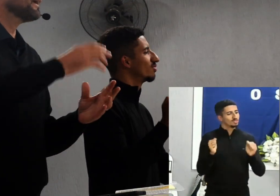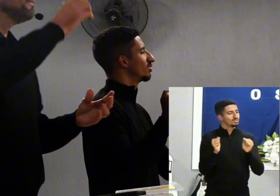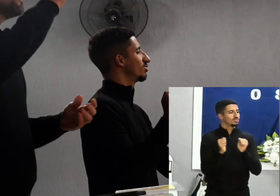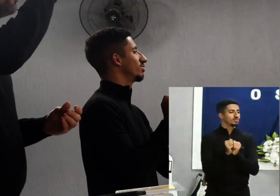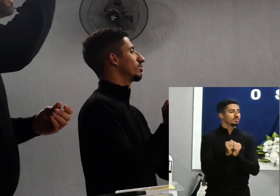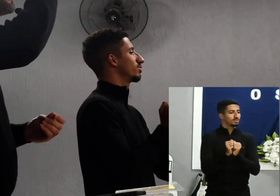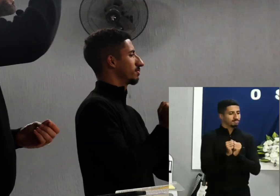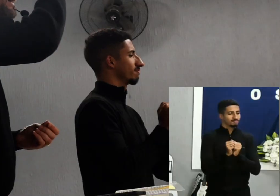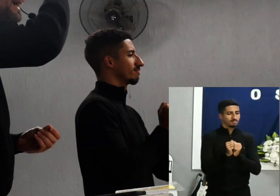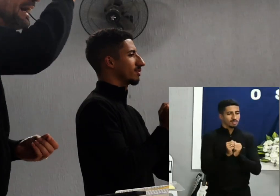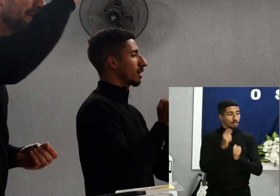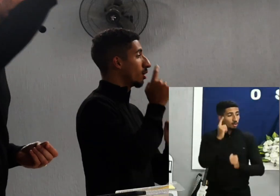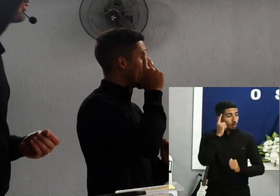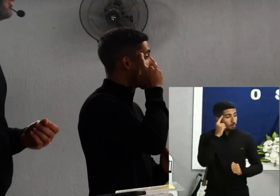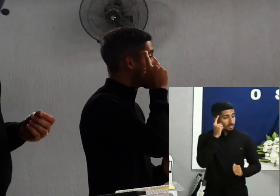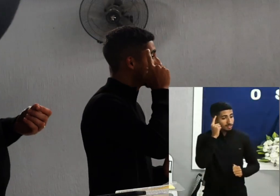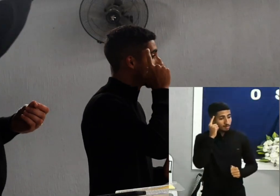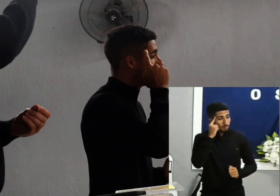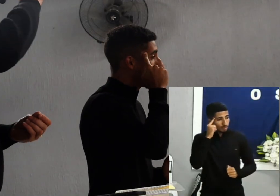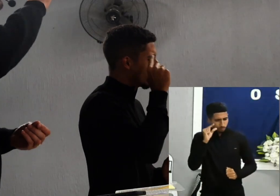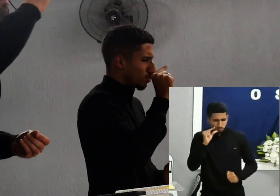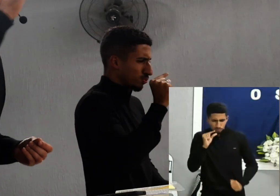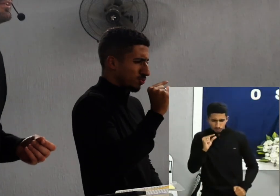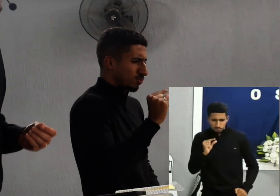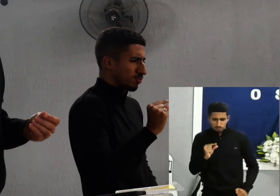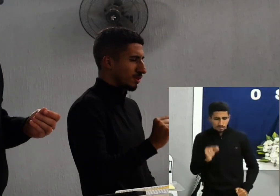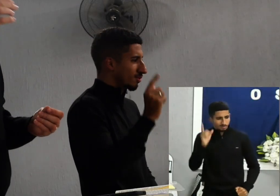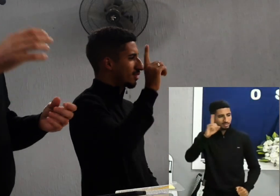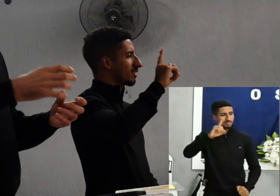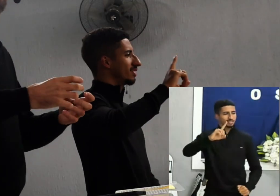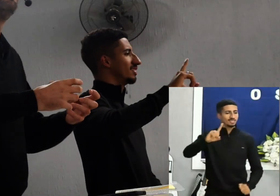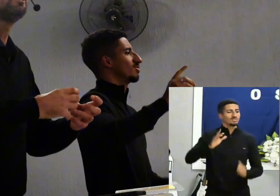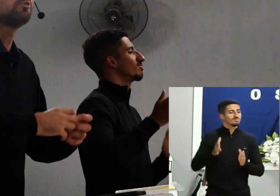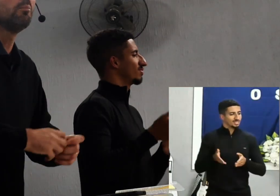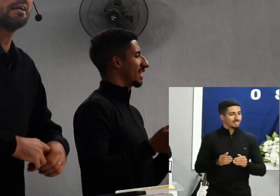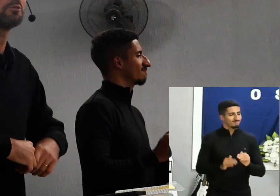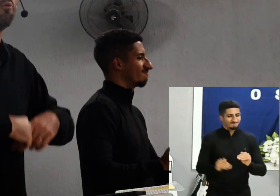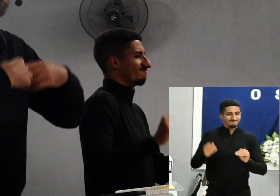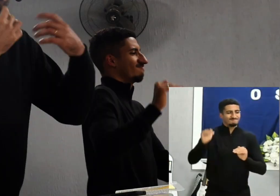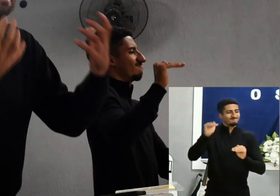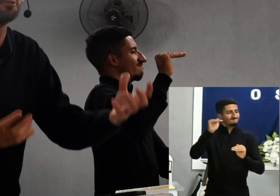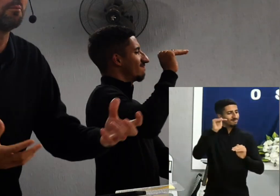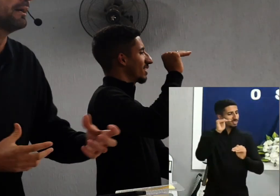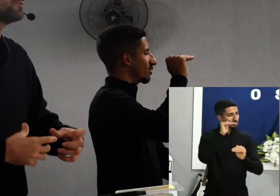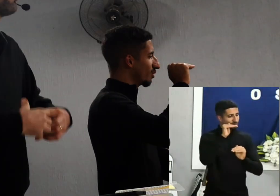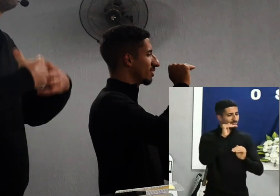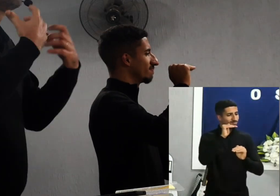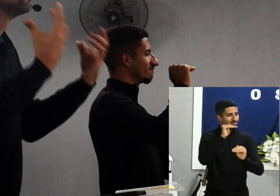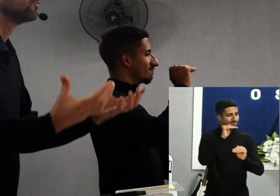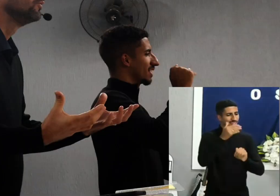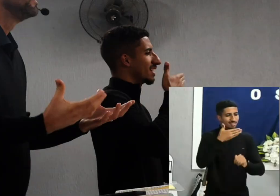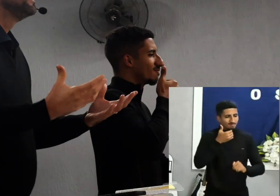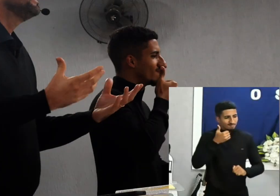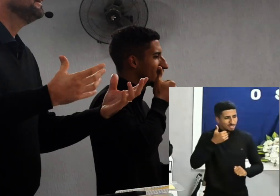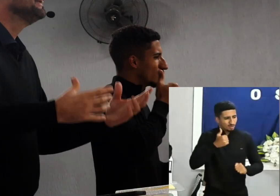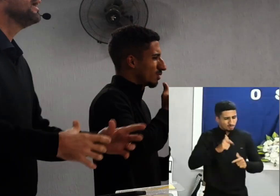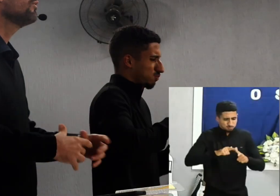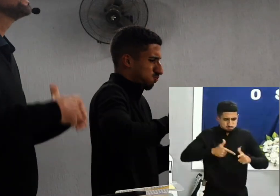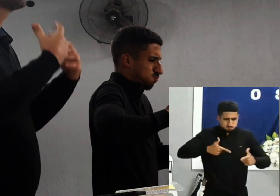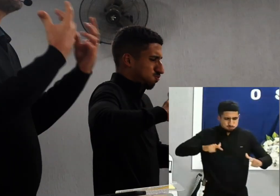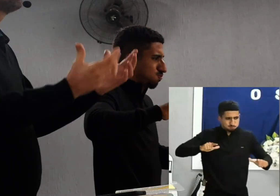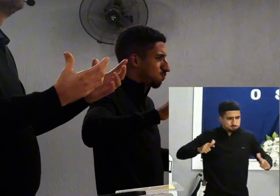O pensamento mais raso, mais simples de Deus é muito mais complexo e mais profundo